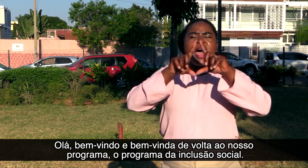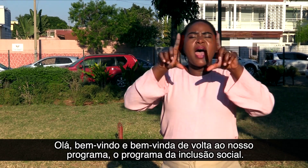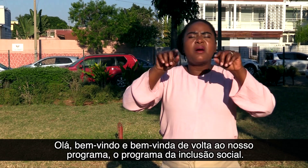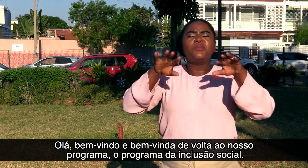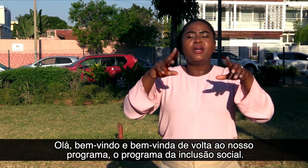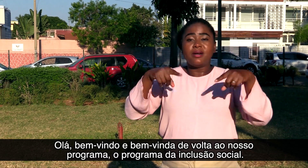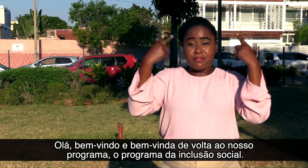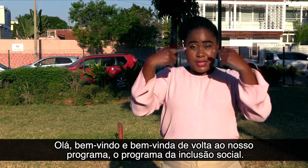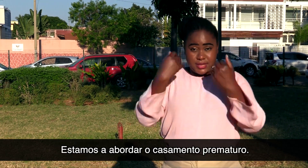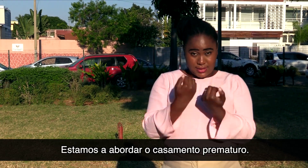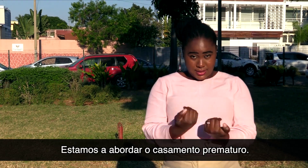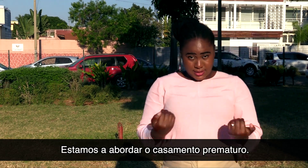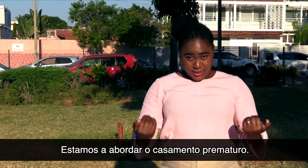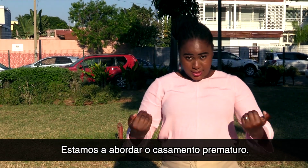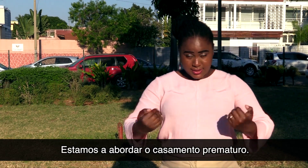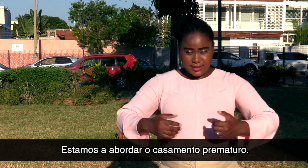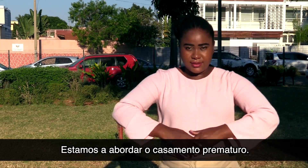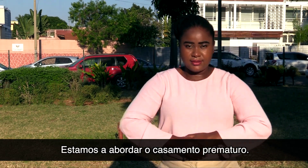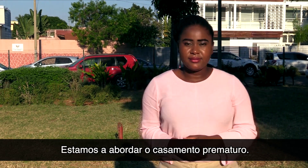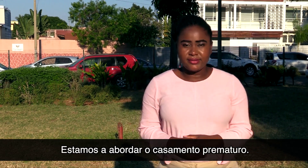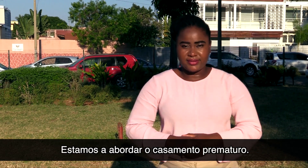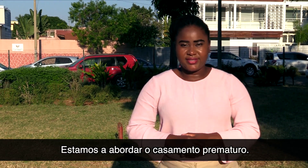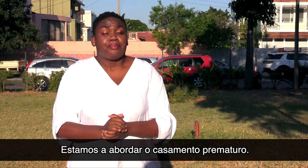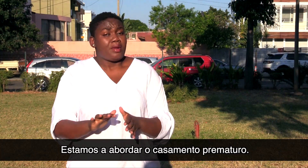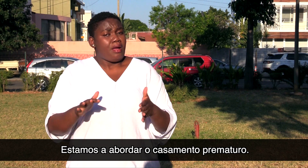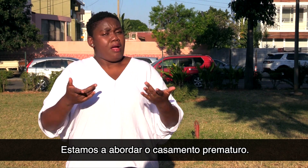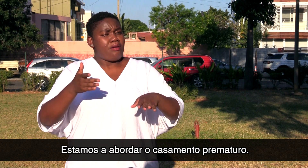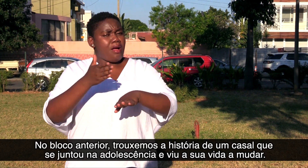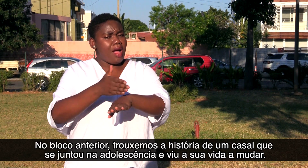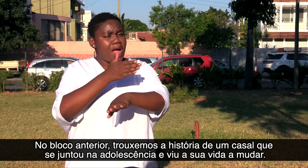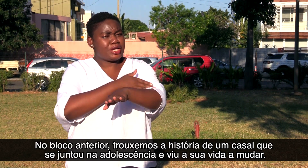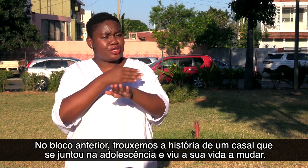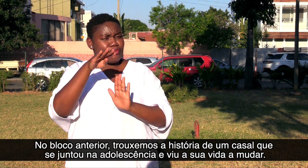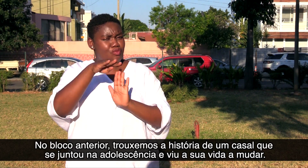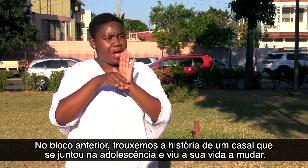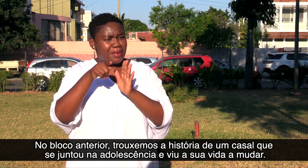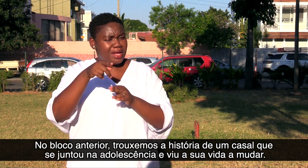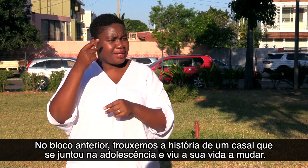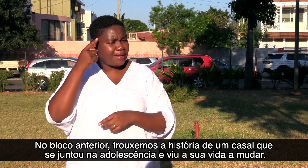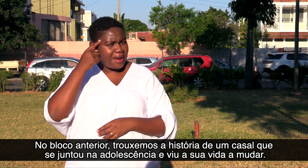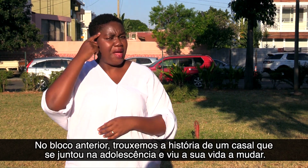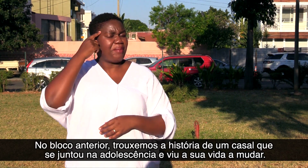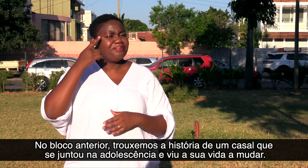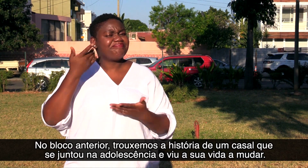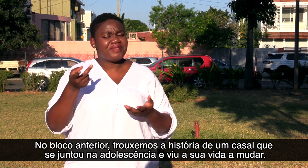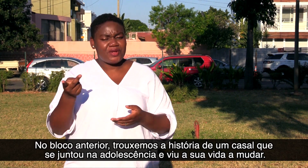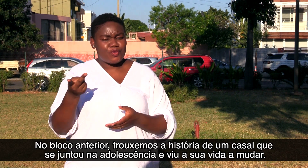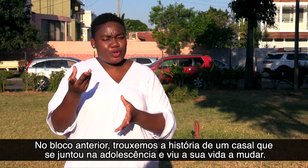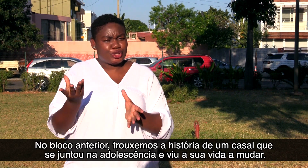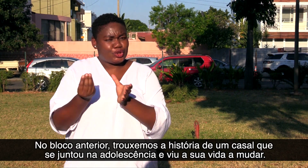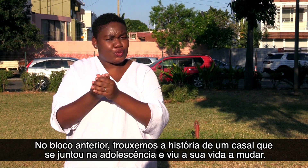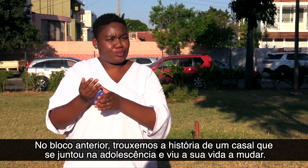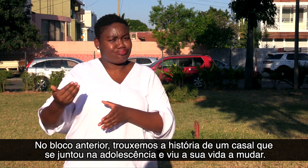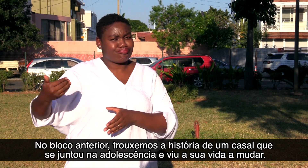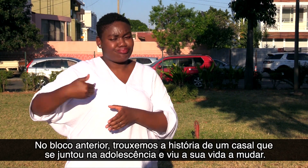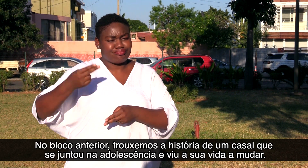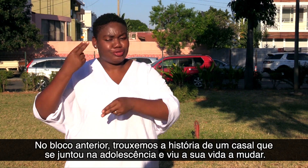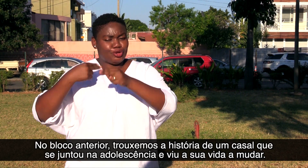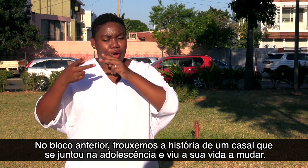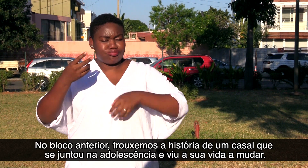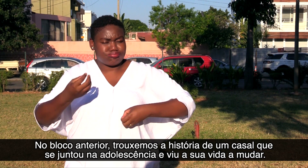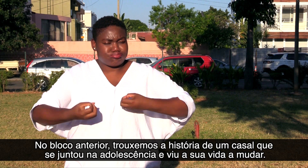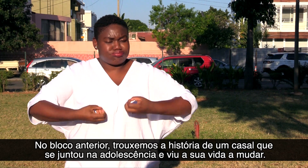inclusão social. Estamos a abordar o casamento prematuro. No bloco anterior, trouxemos a história de um